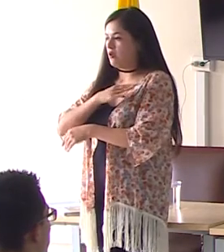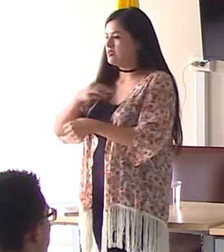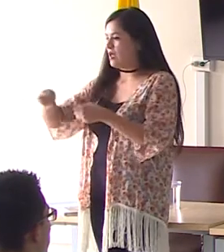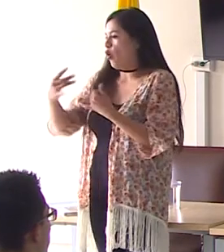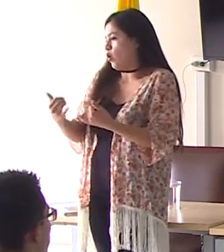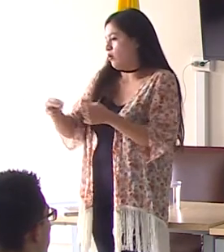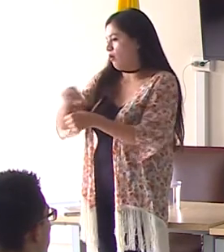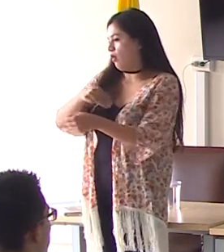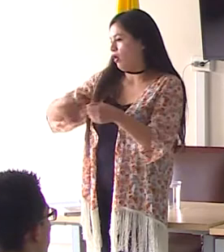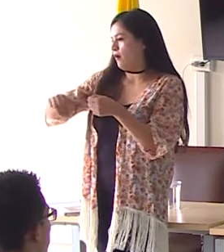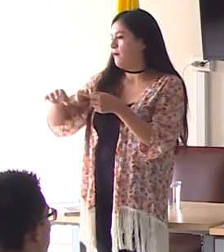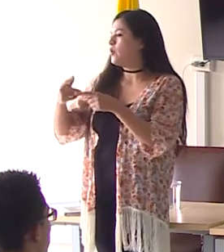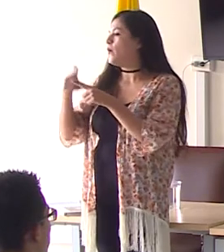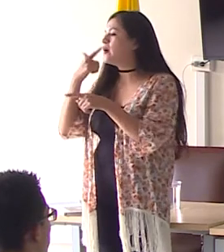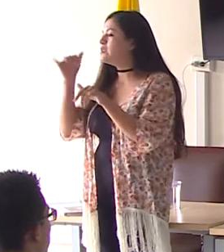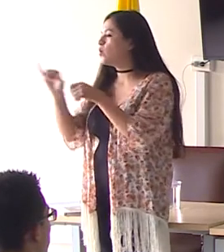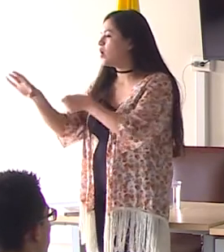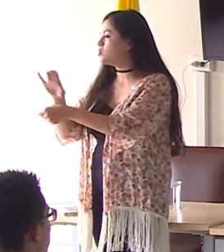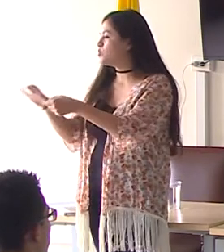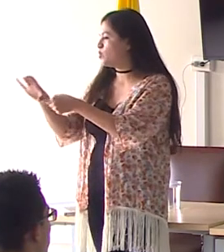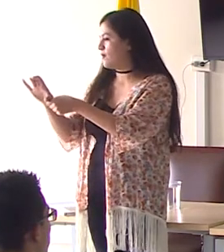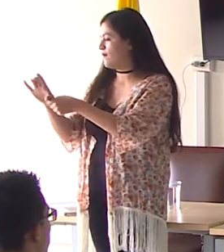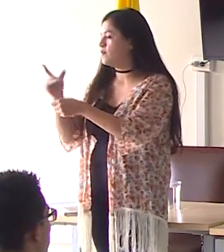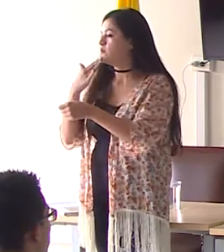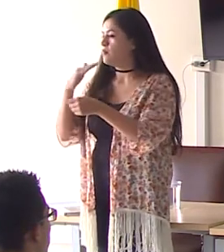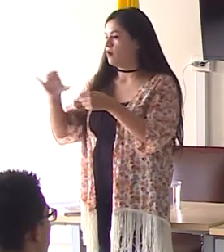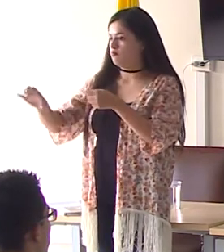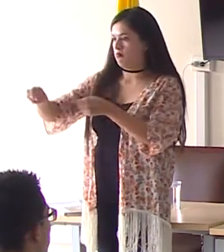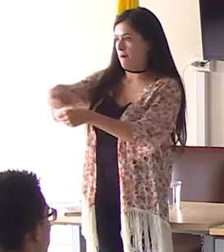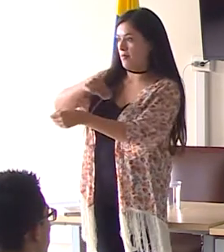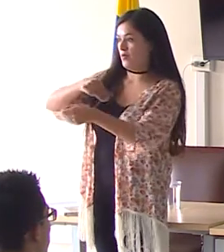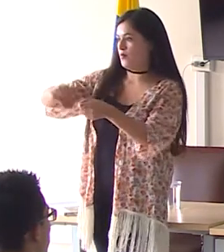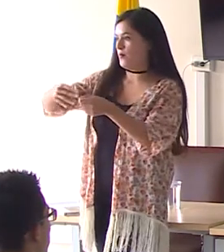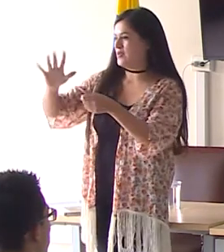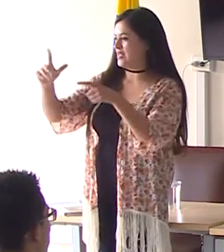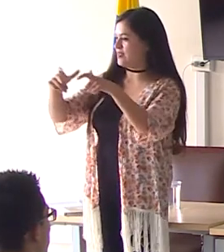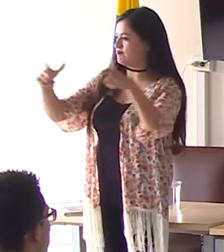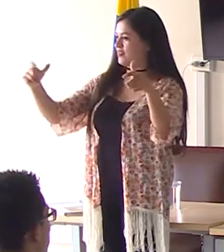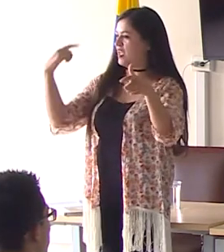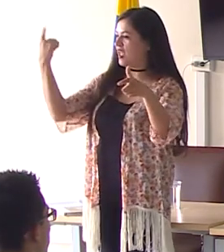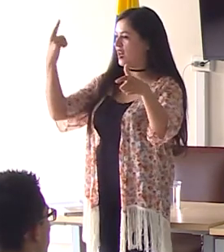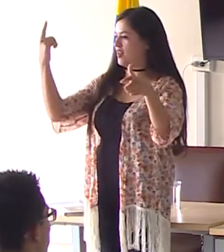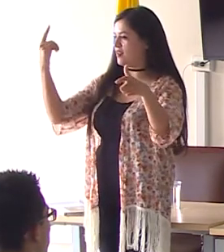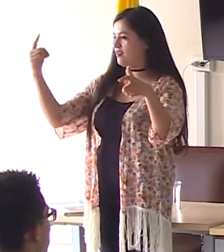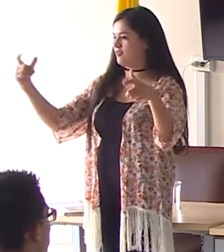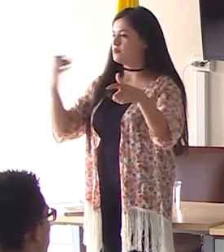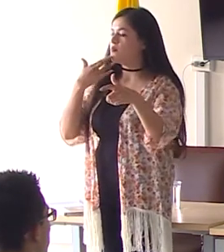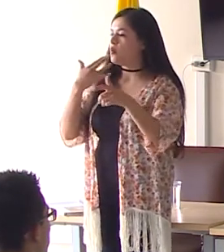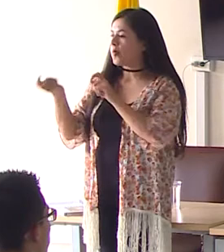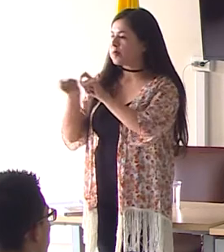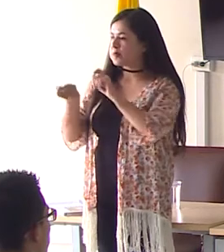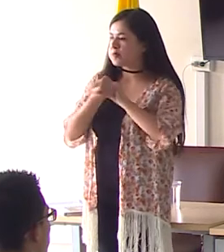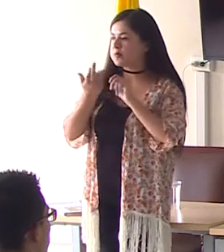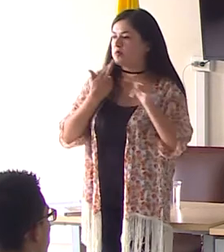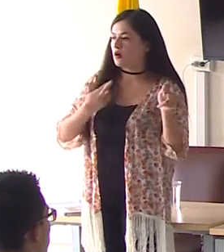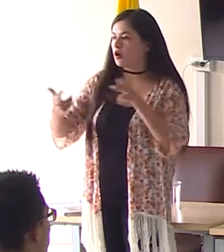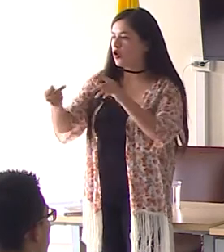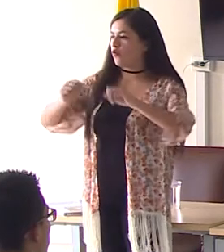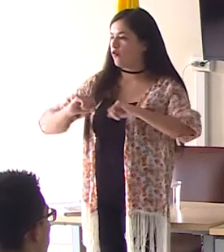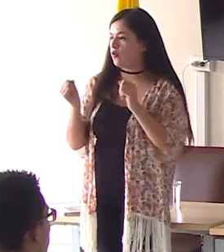que la región metropolitana bogotá está comprendida por los municipios que se localizan sobre el eje el río bogotá que es este